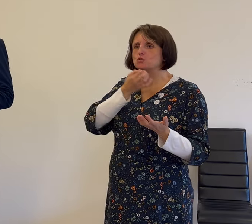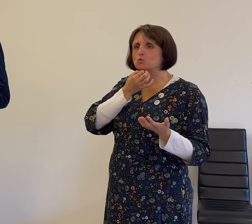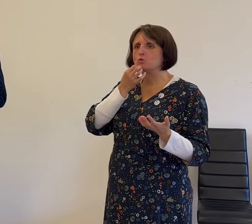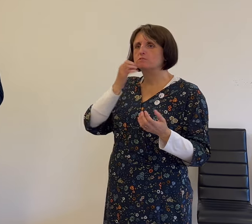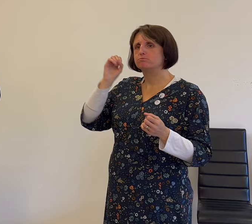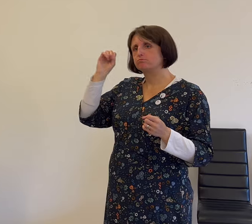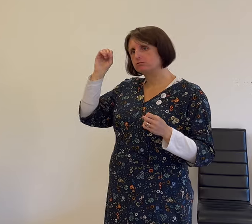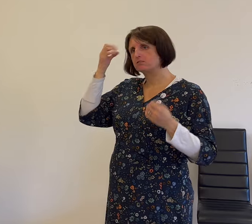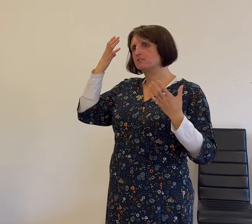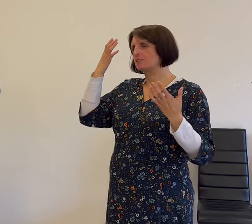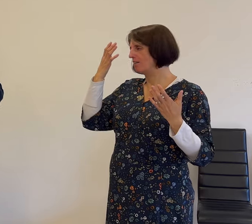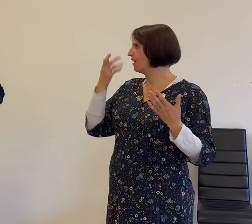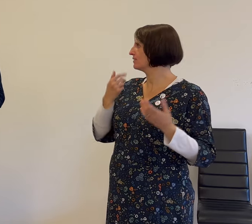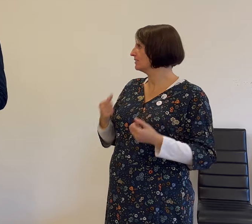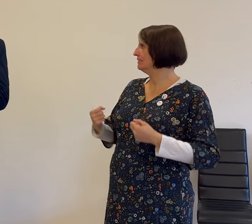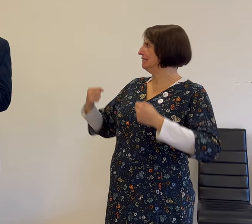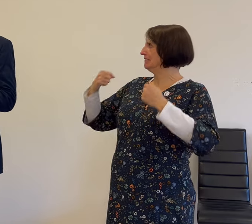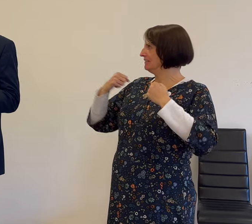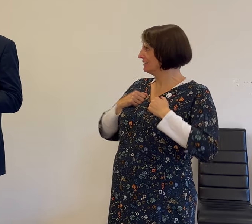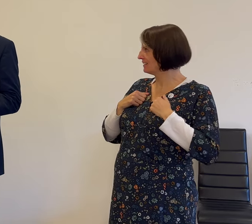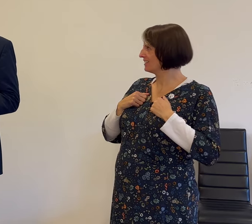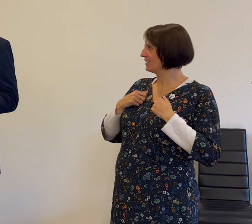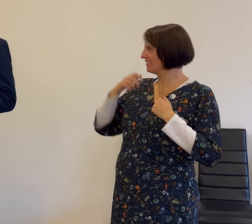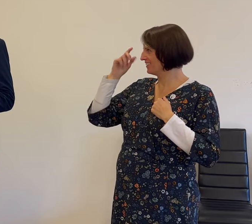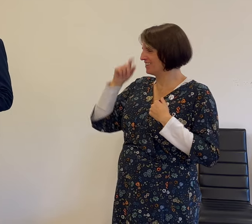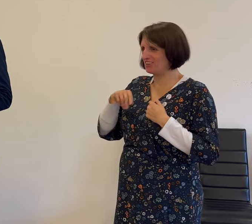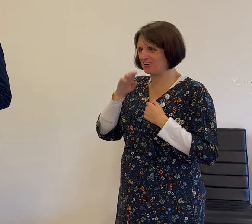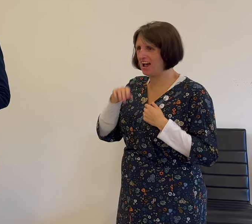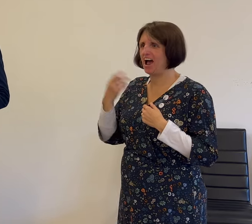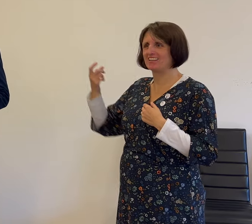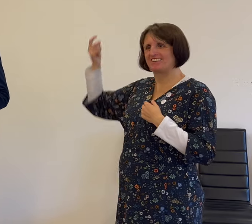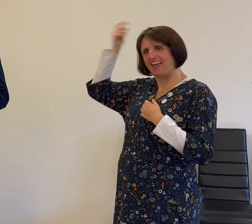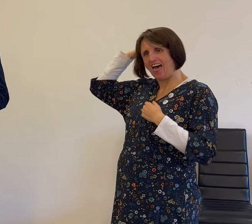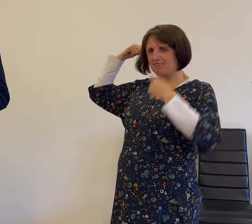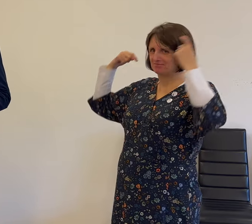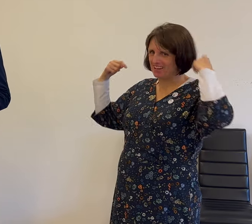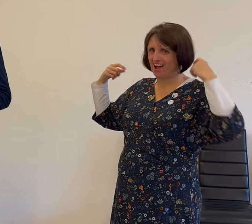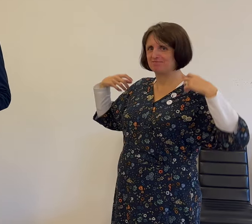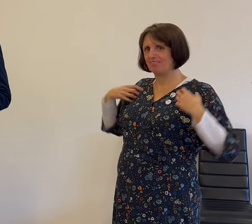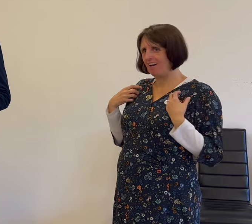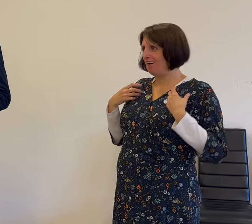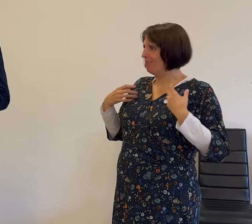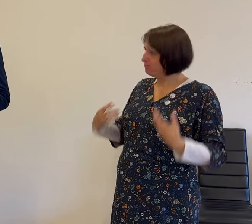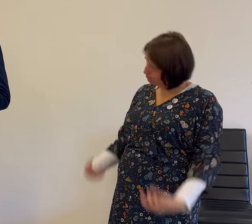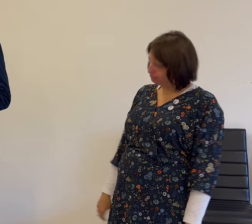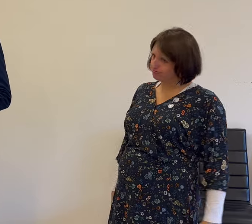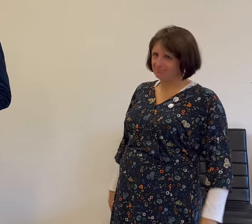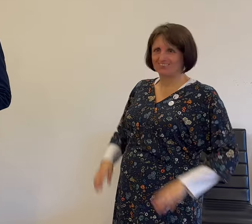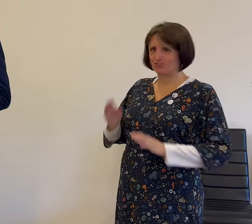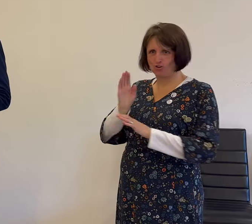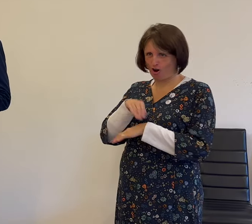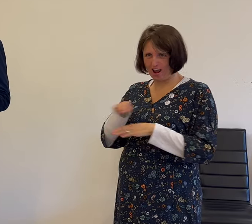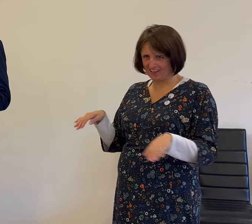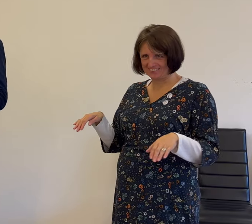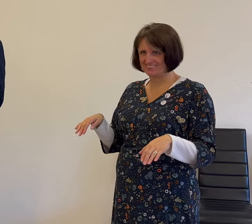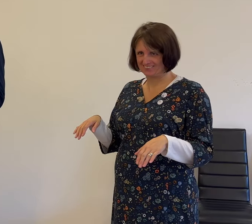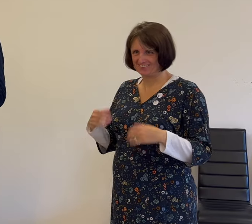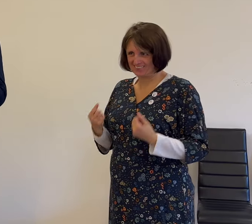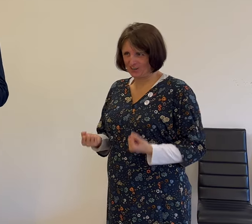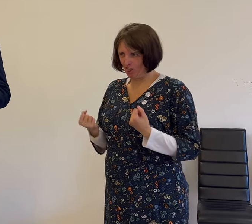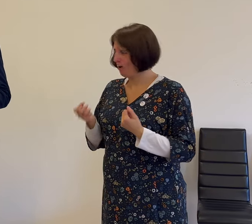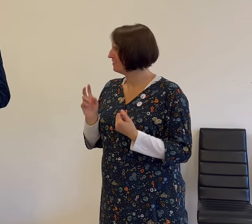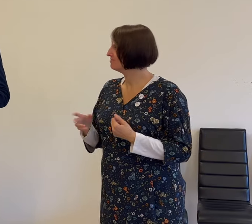cementu, aby vás chránili ze předu a ze zadu, a v tomhle se být a zápasit není